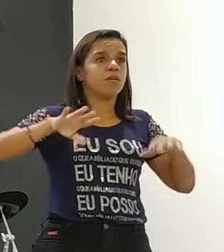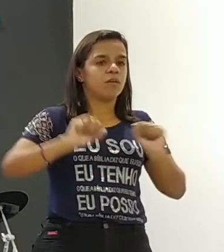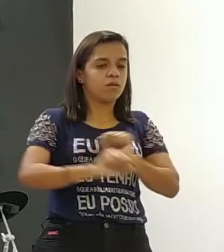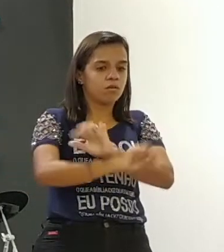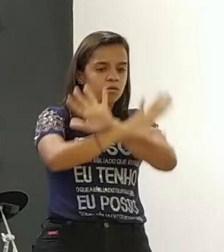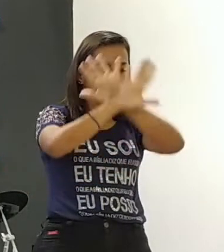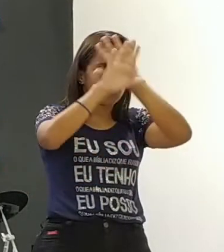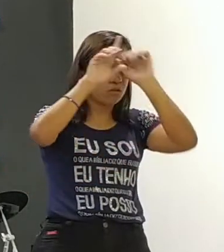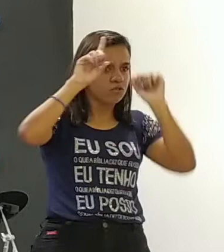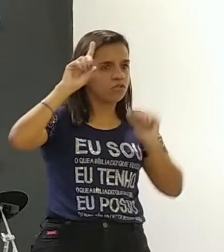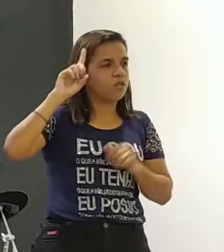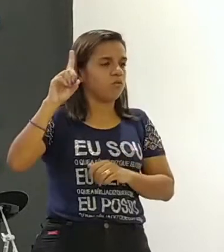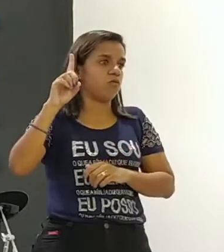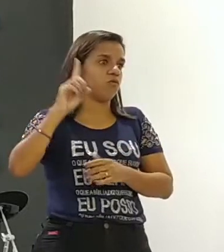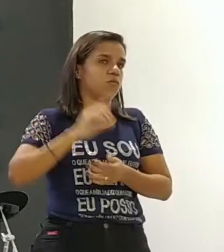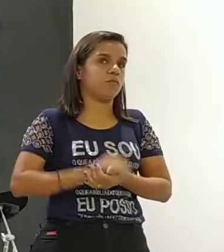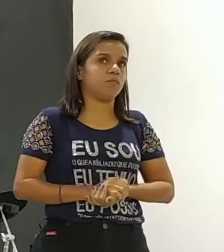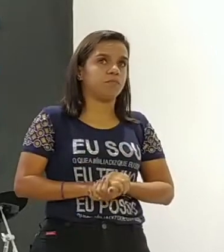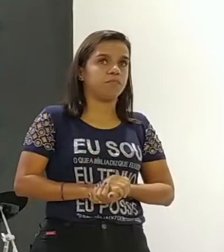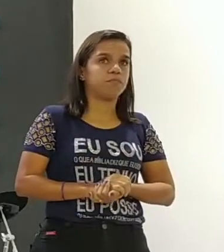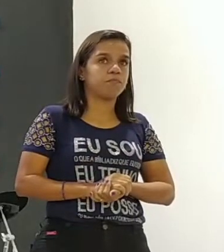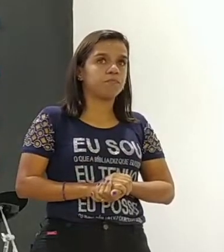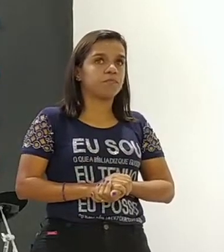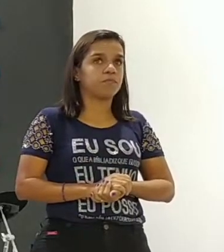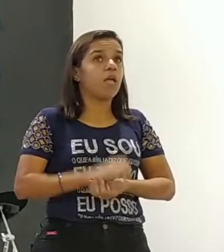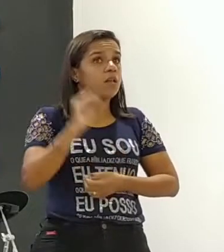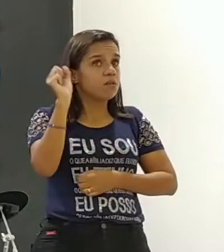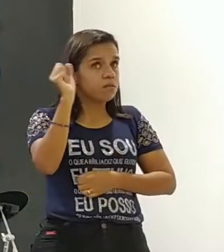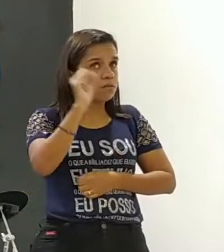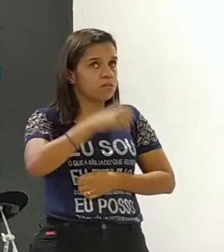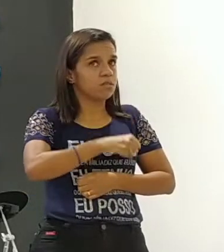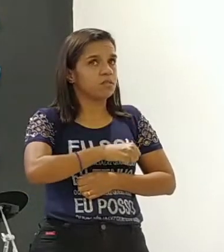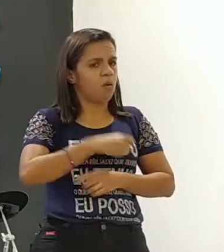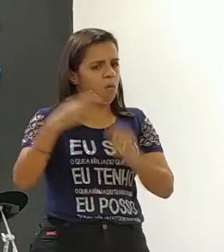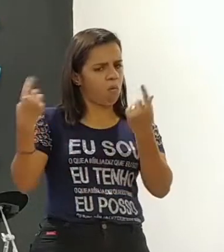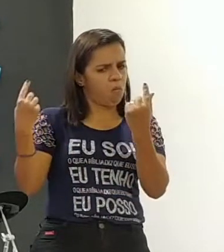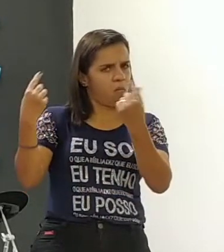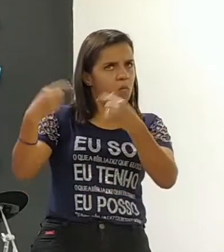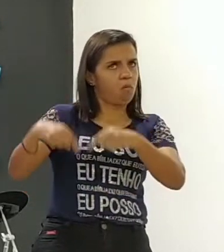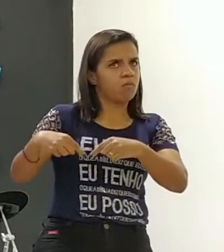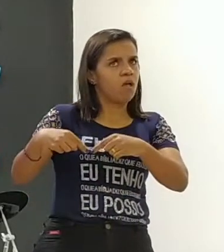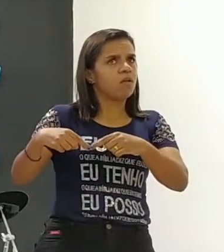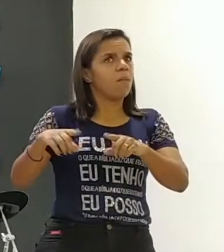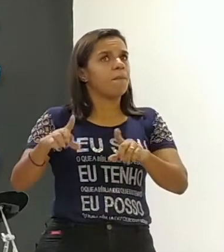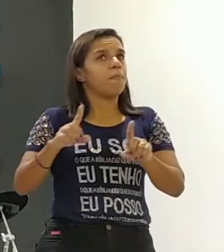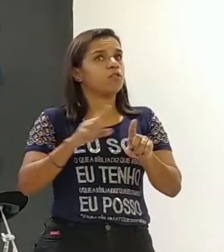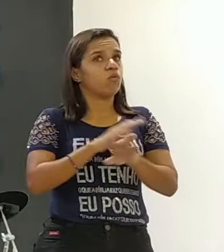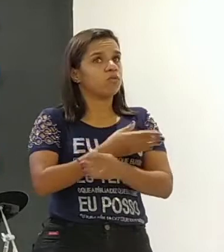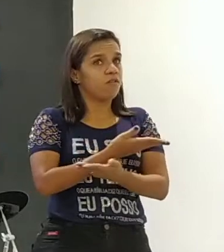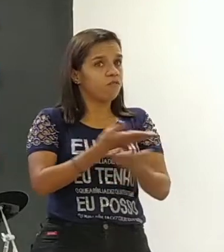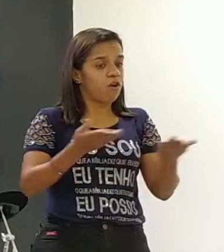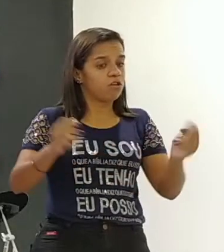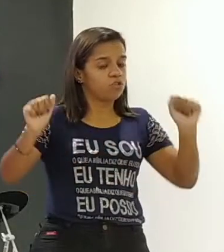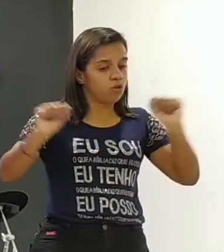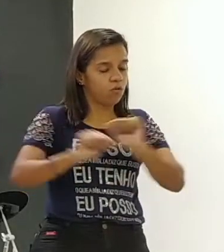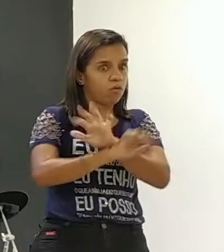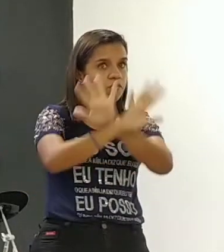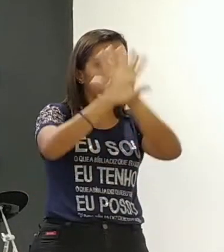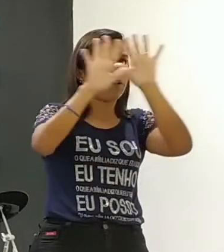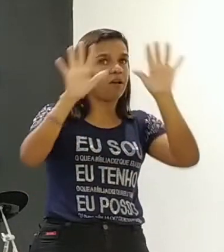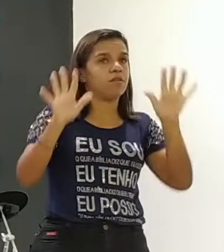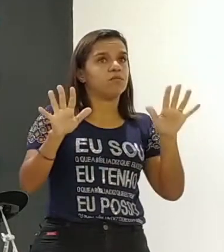Deus. Quanto a eles, é ele sim blasfemado, mas quanto a vós é